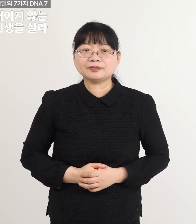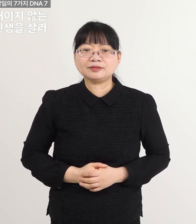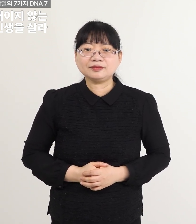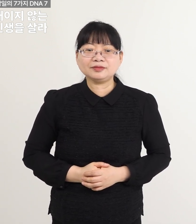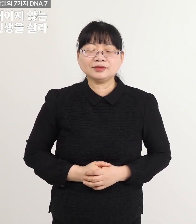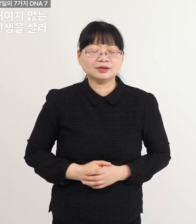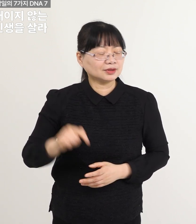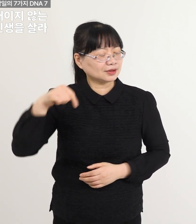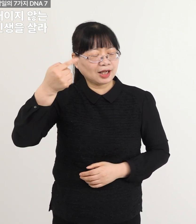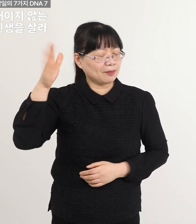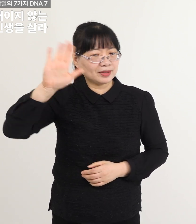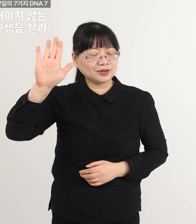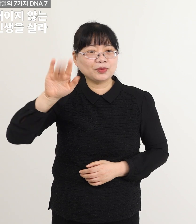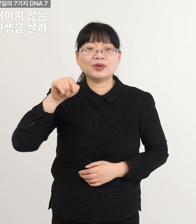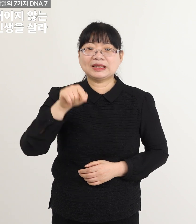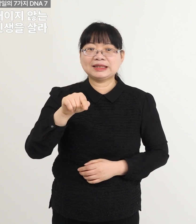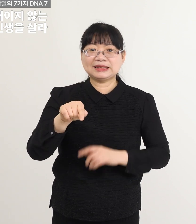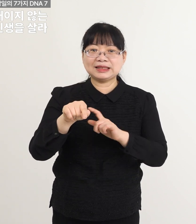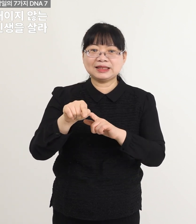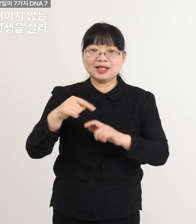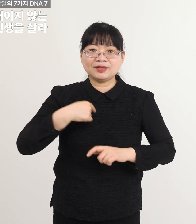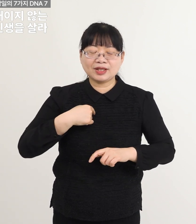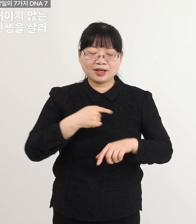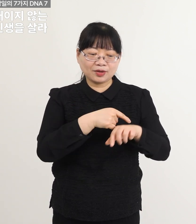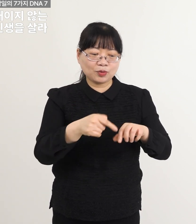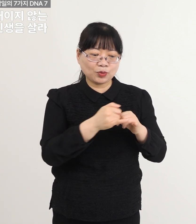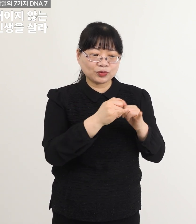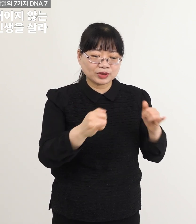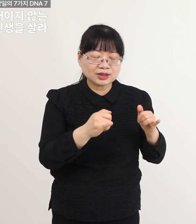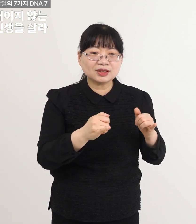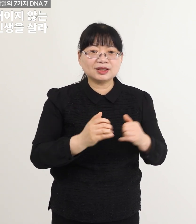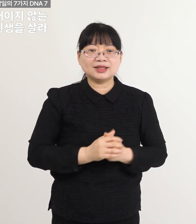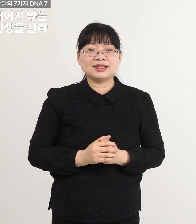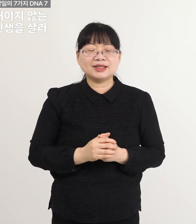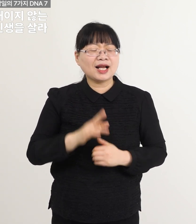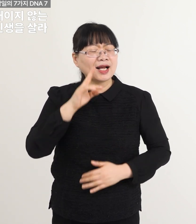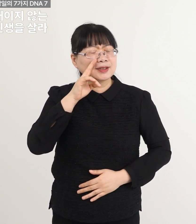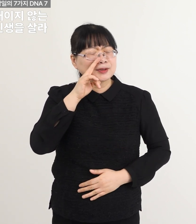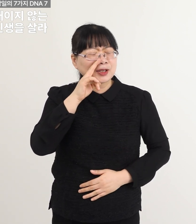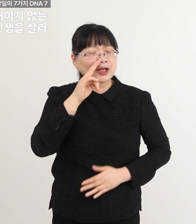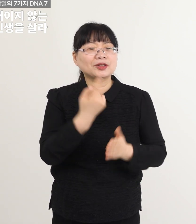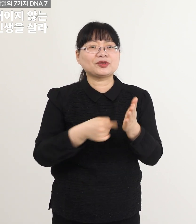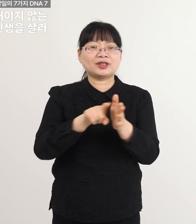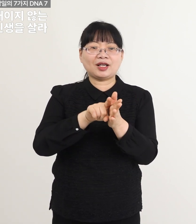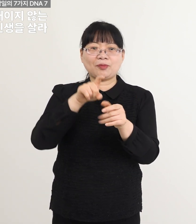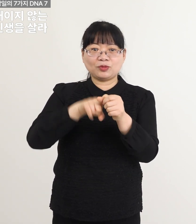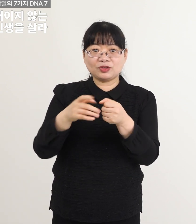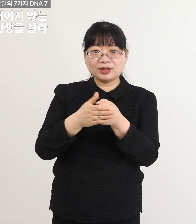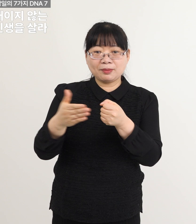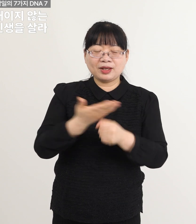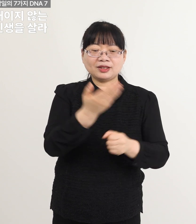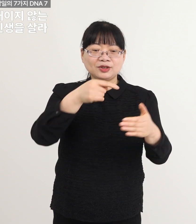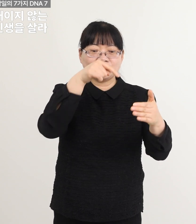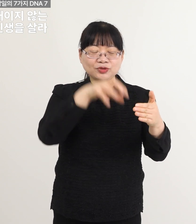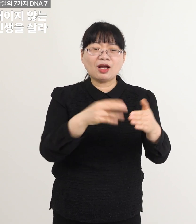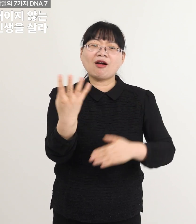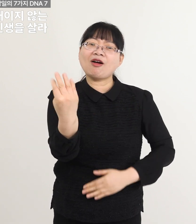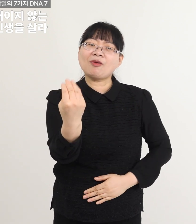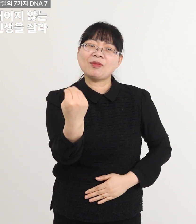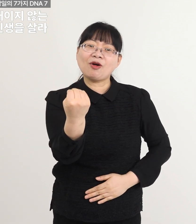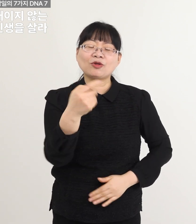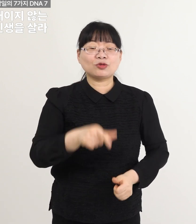다음 절이 아니라 이는 내 고륙을 아무쪼록 희귀하게 하여 그들 중에서